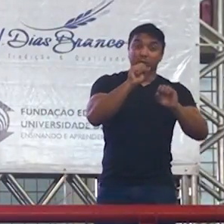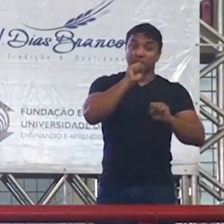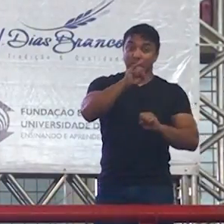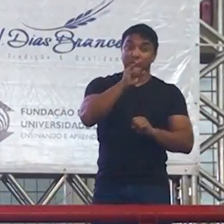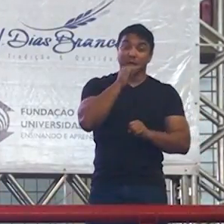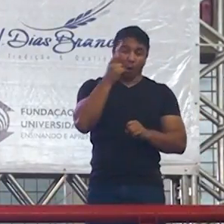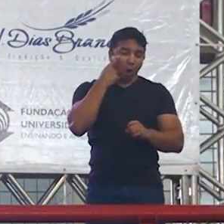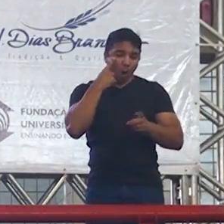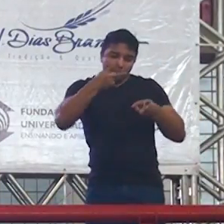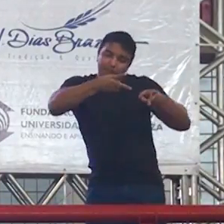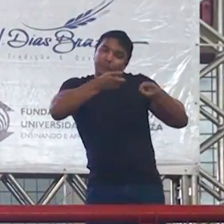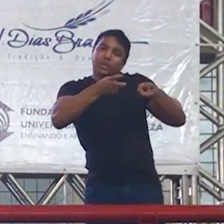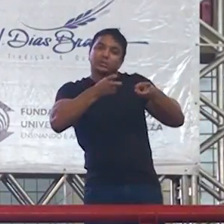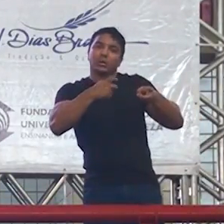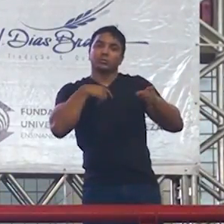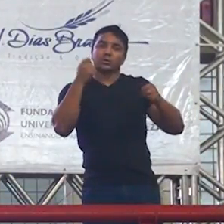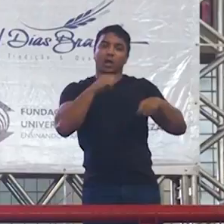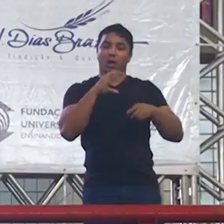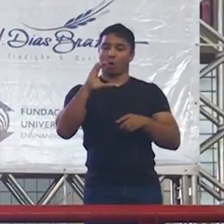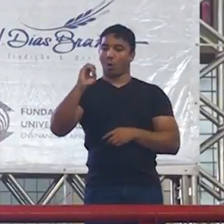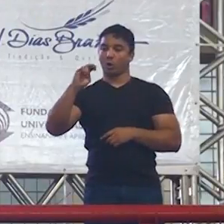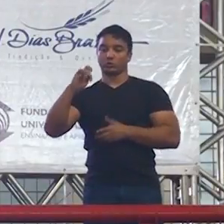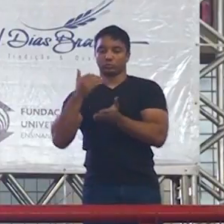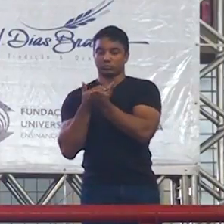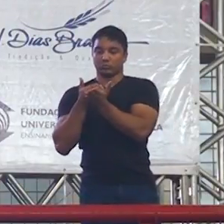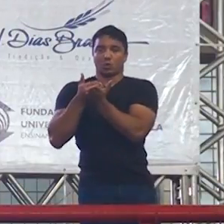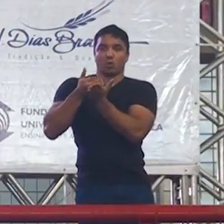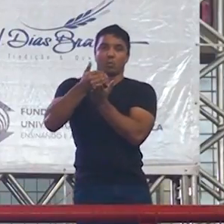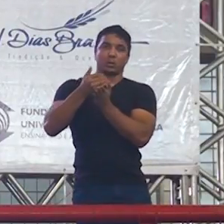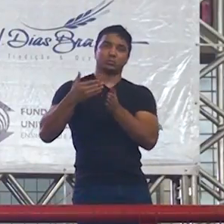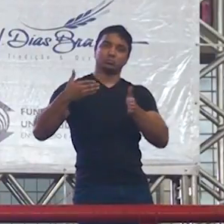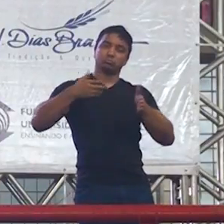vocês perceberem, a corrente vai de um ponto,